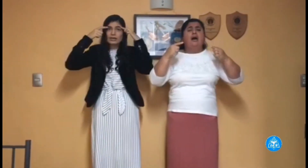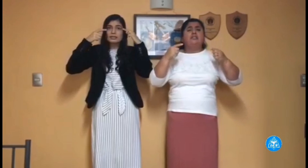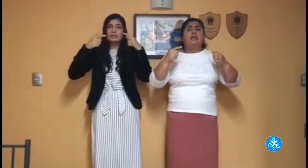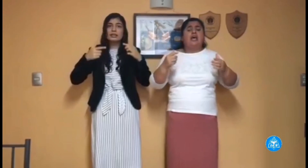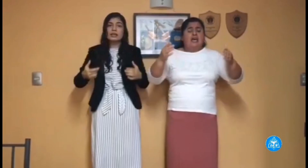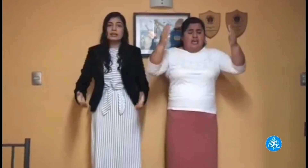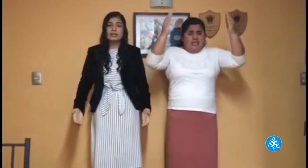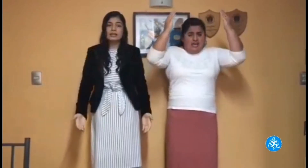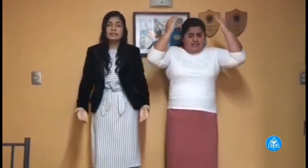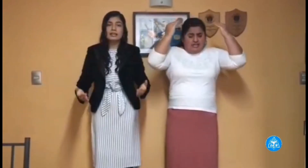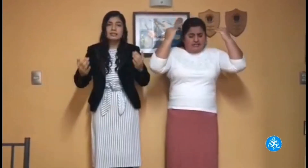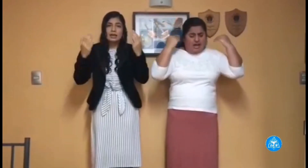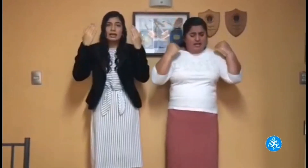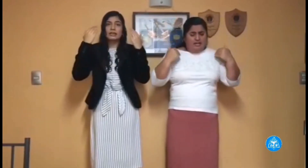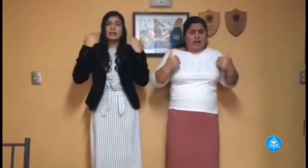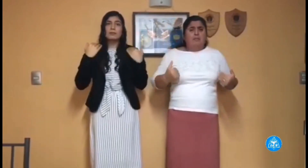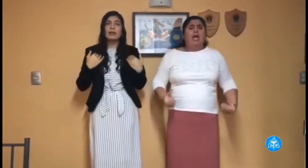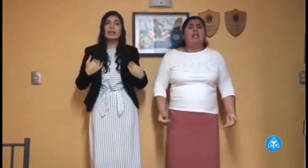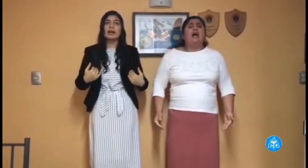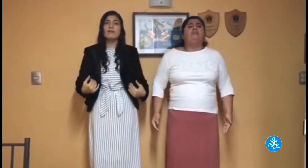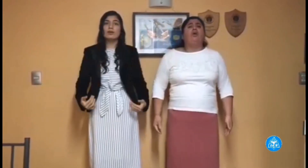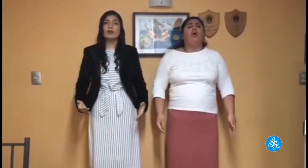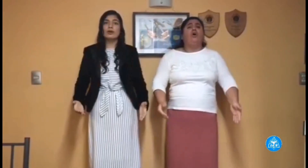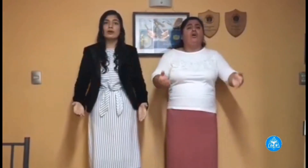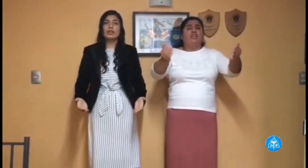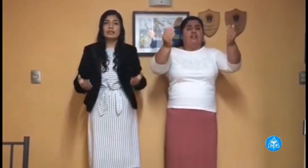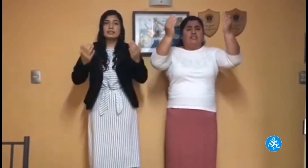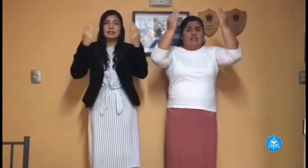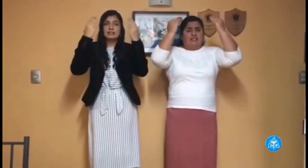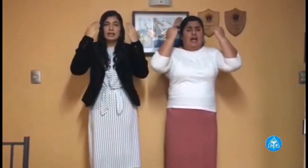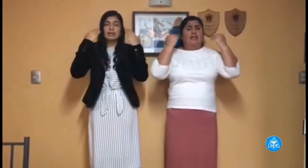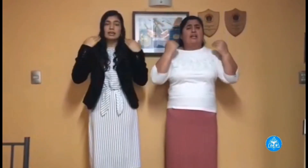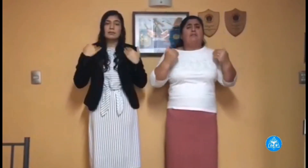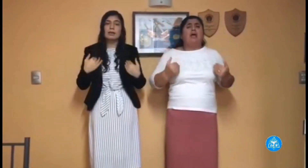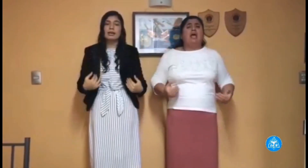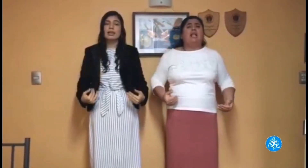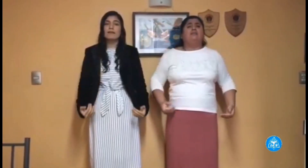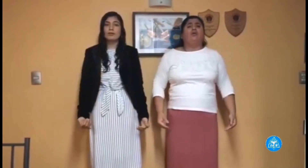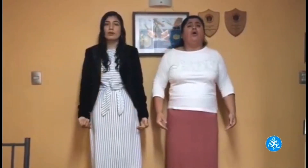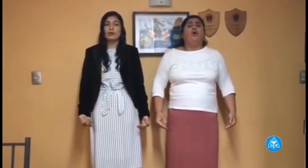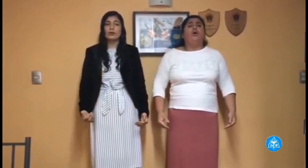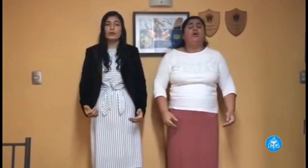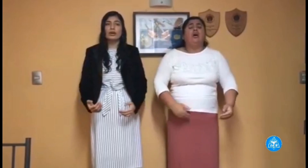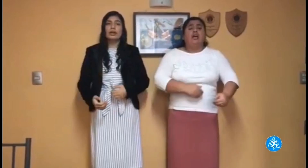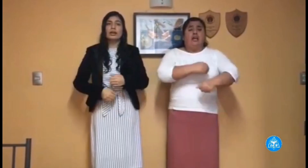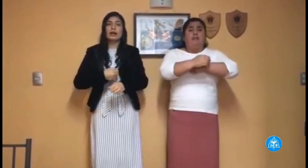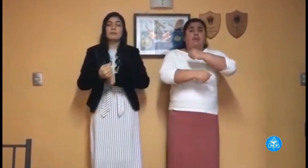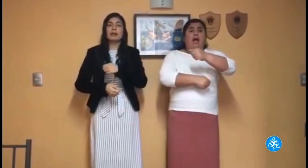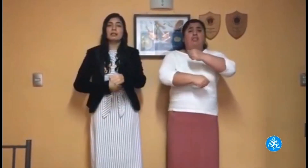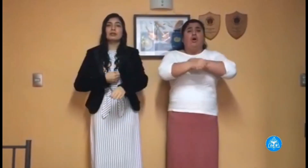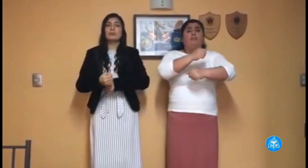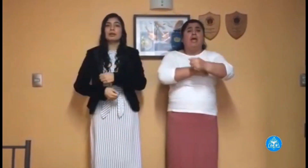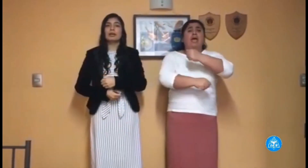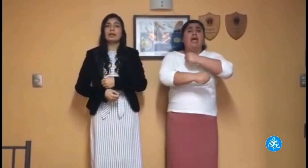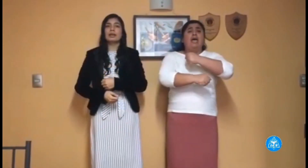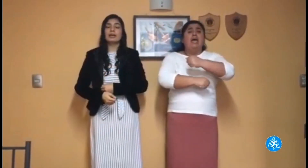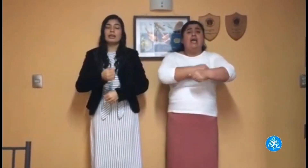espinas, y esa sangre me lavó, y esa sangre me lavó, cambiándome